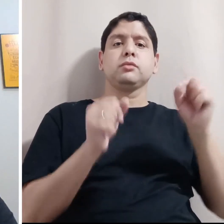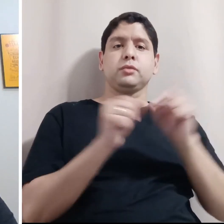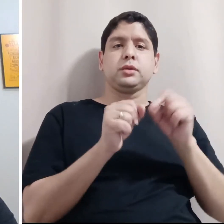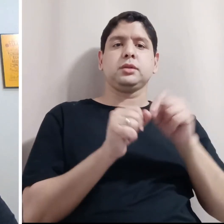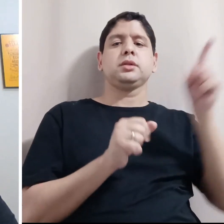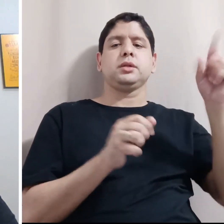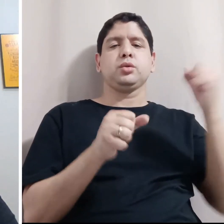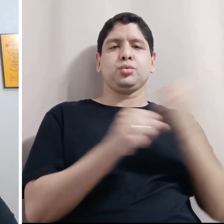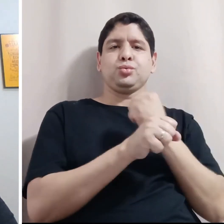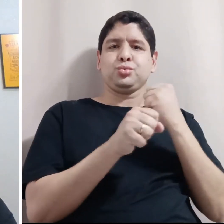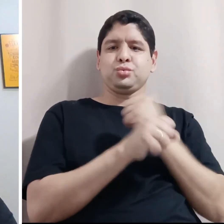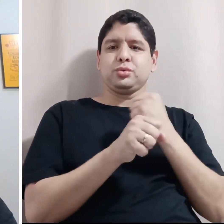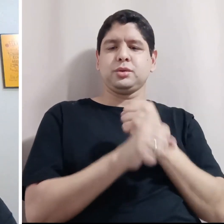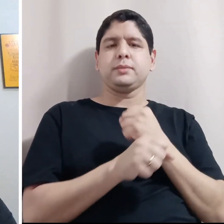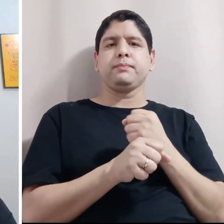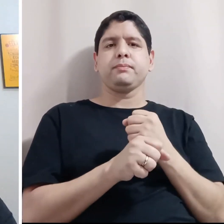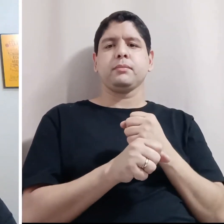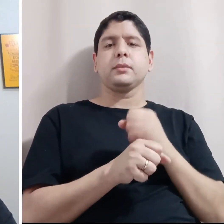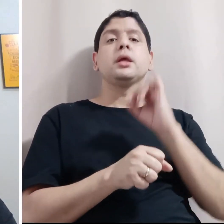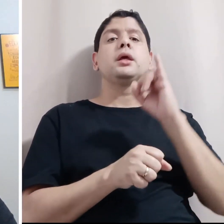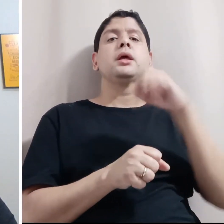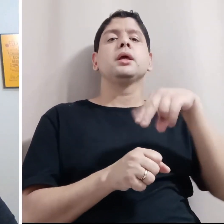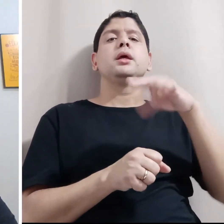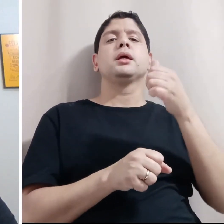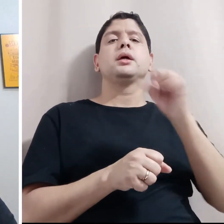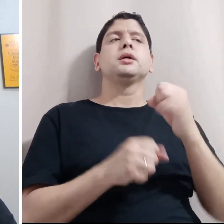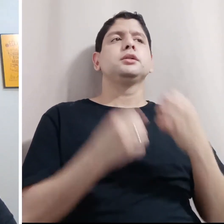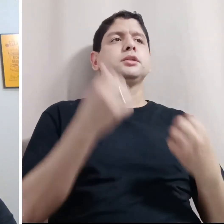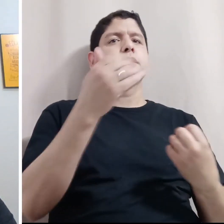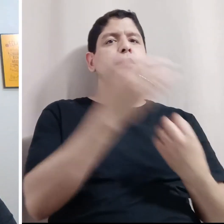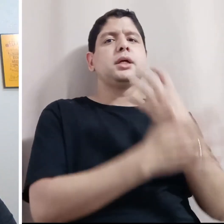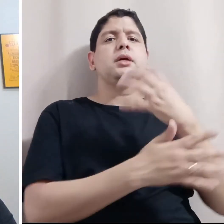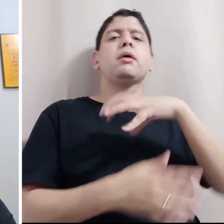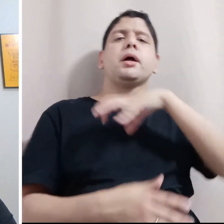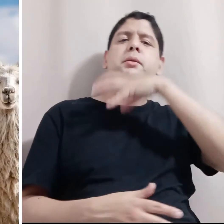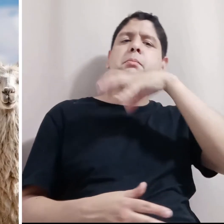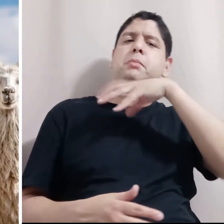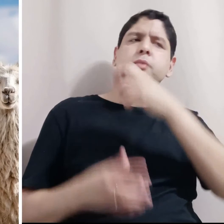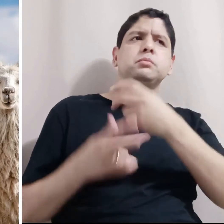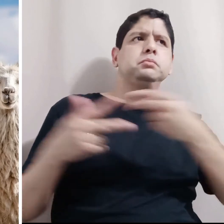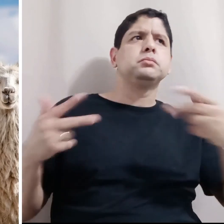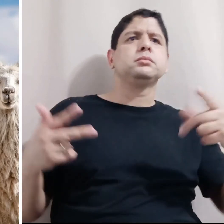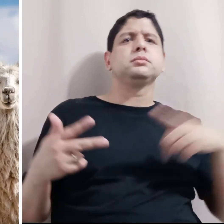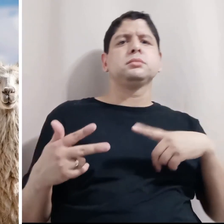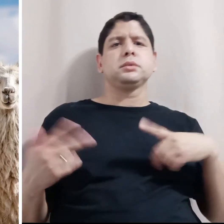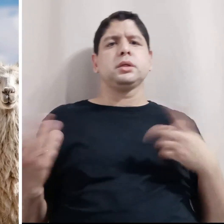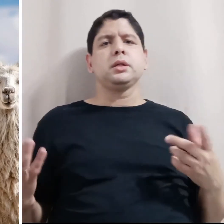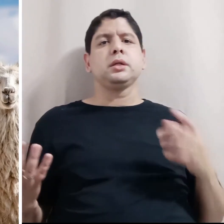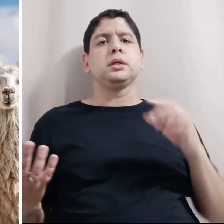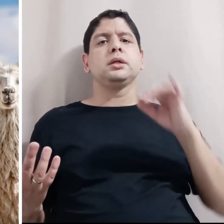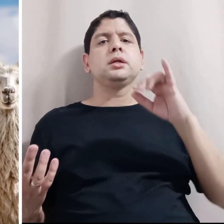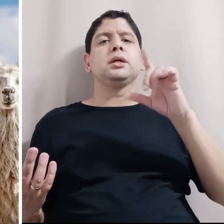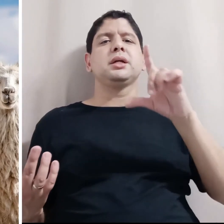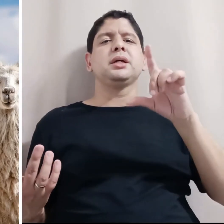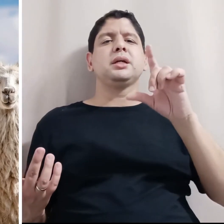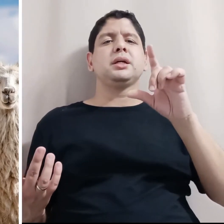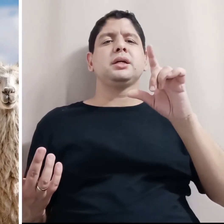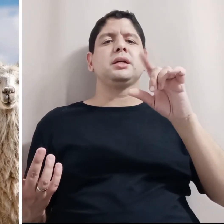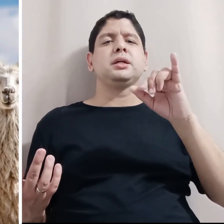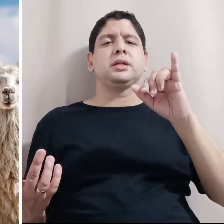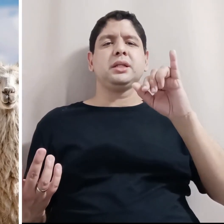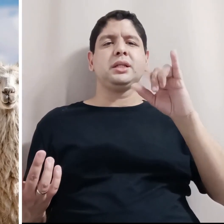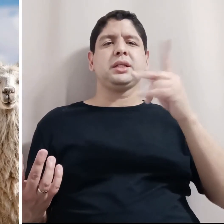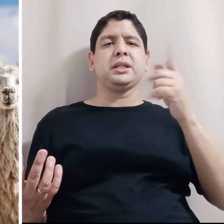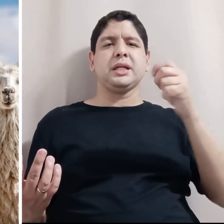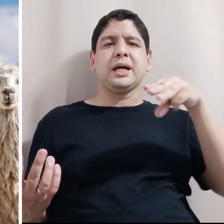Incas. Os Incas também, né, criavam animais, como por exemplo a lhama, né, que é uma espécie de um parente